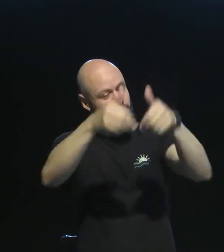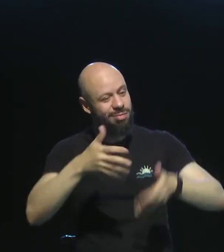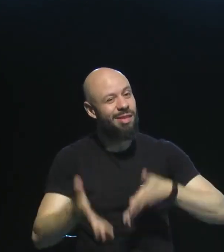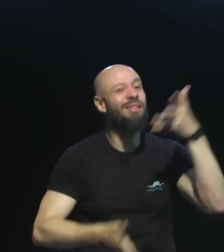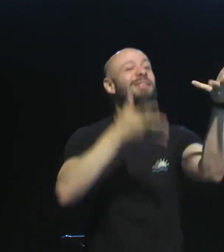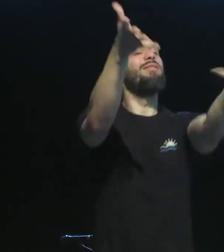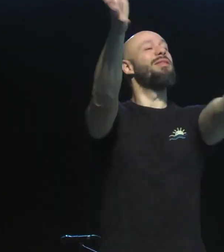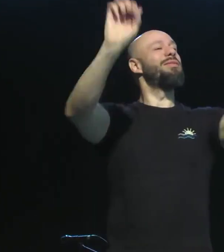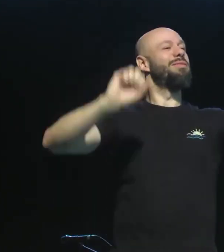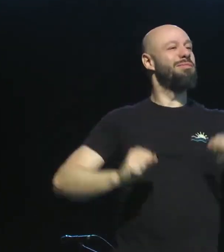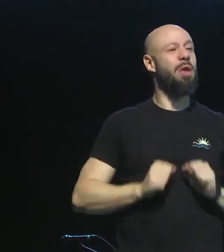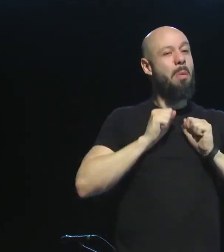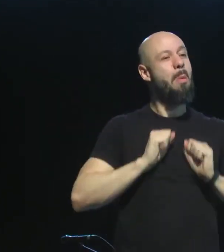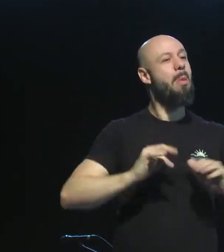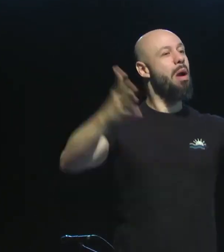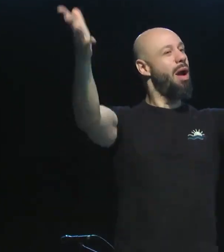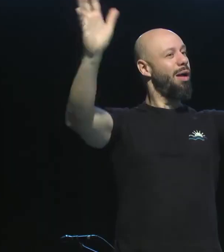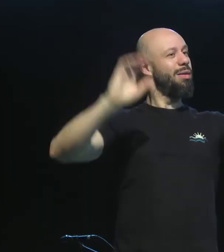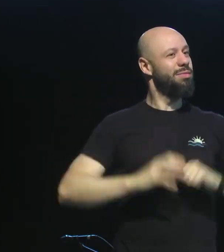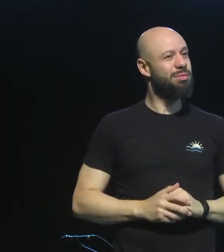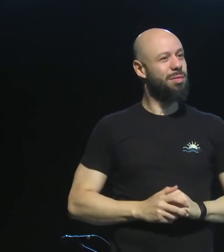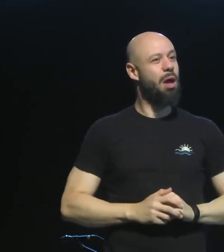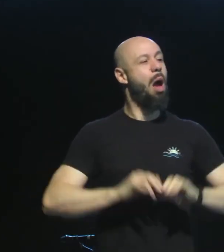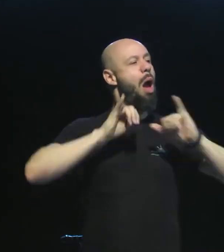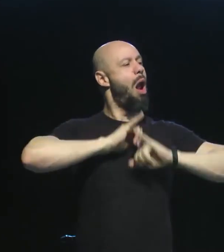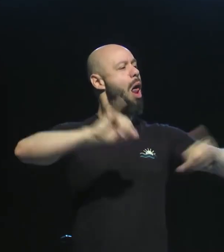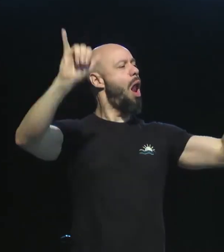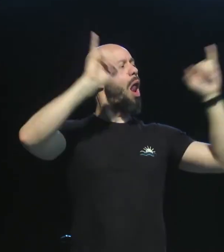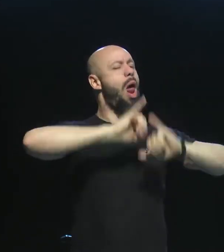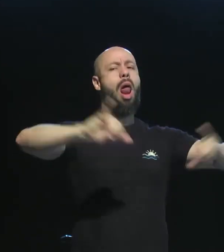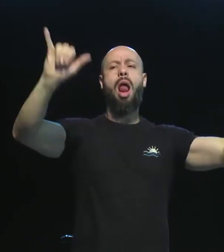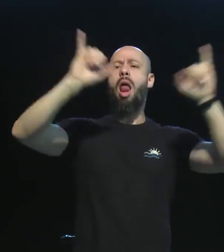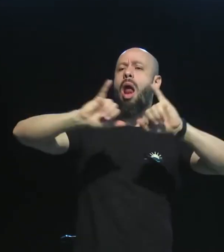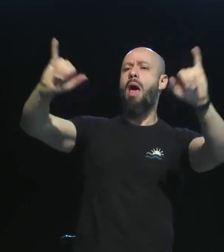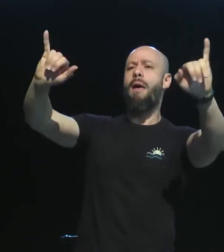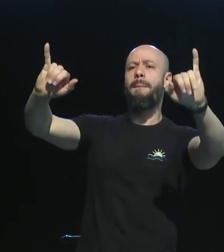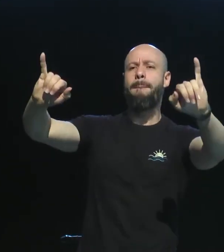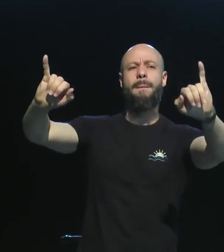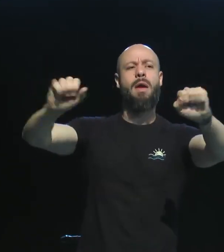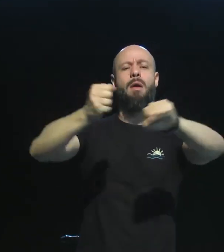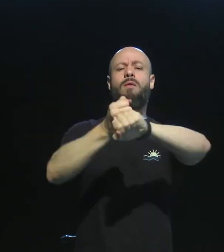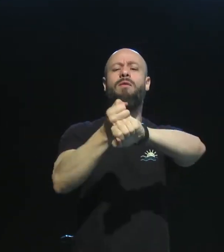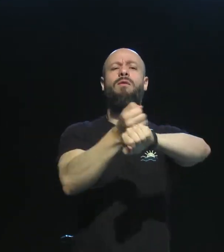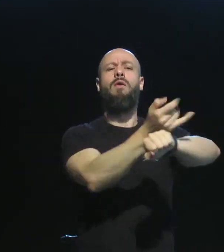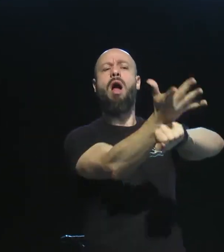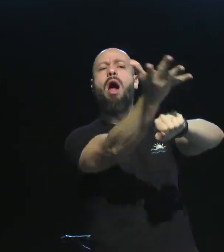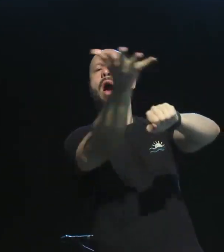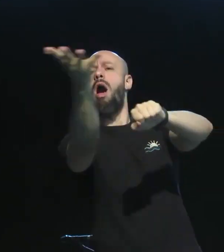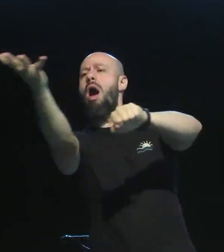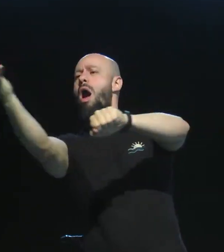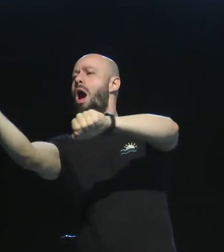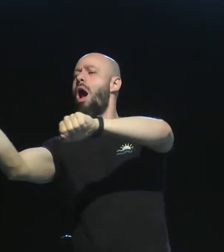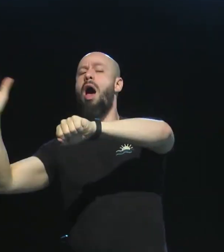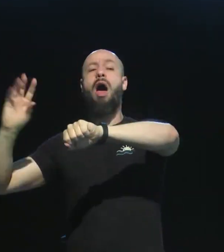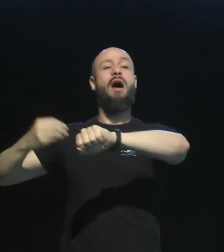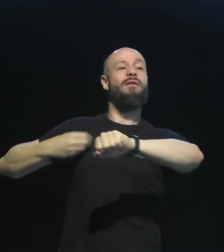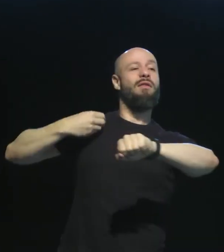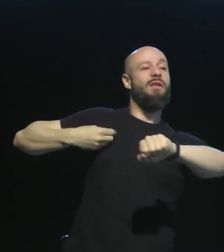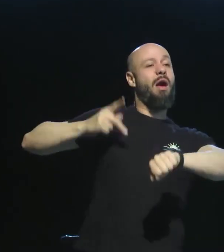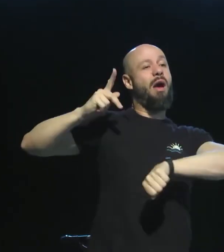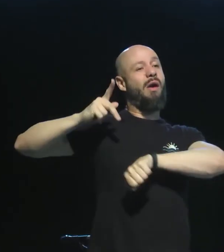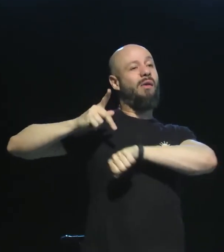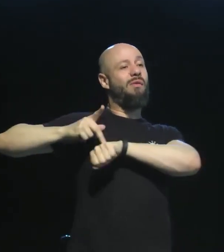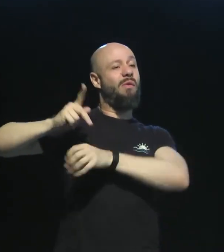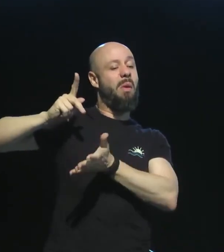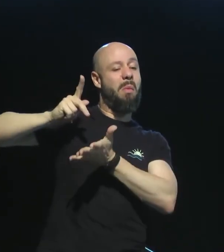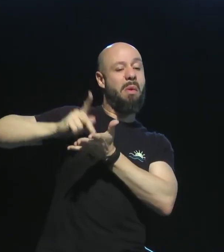sua verdade, promova a sua verdade, espalhe a sua verdade, viva a sua